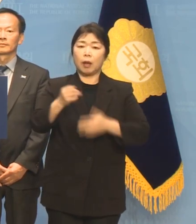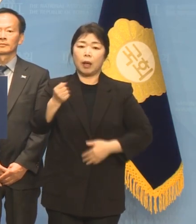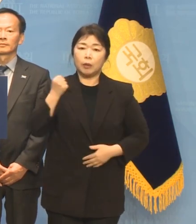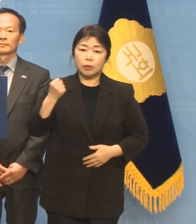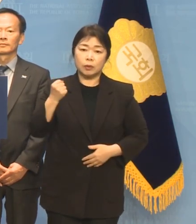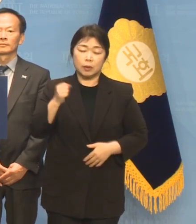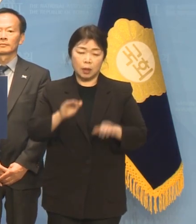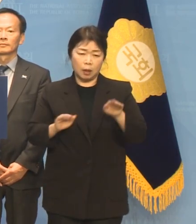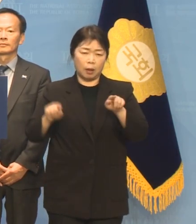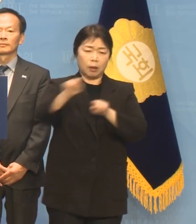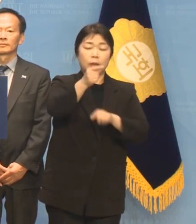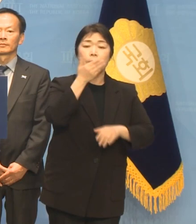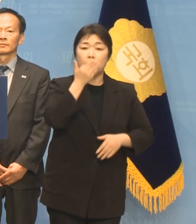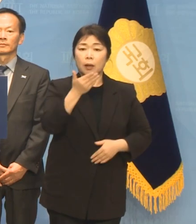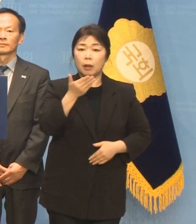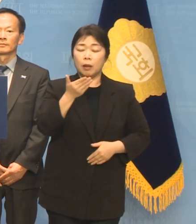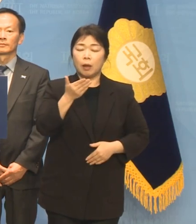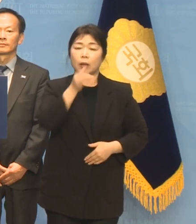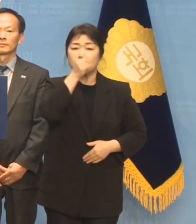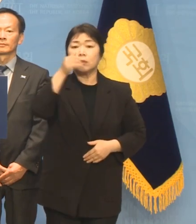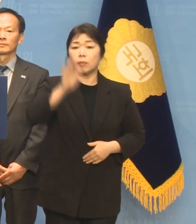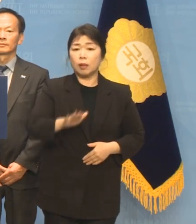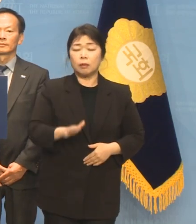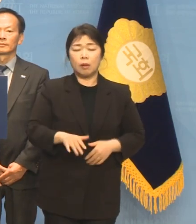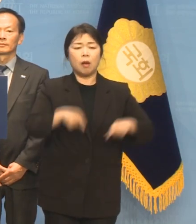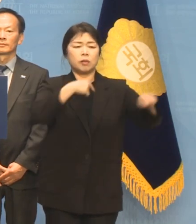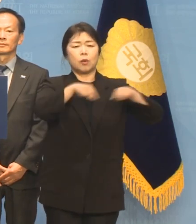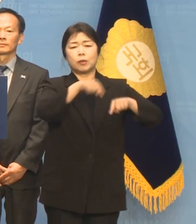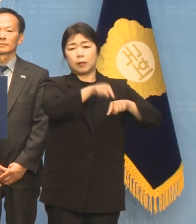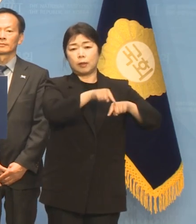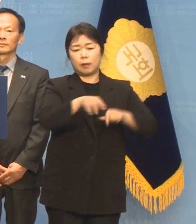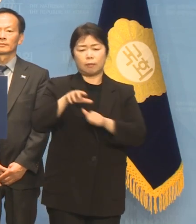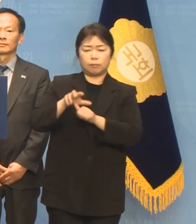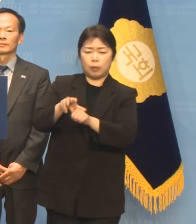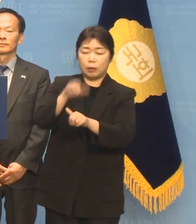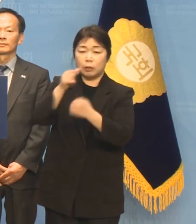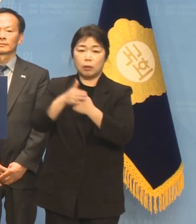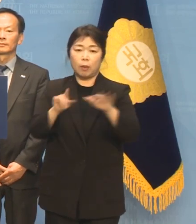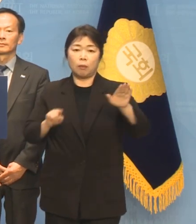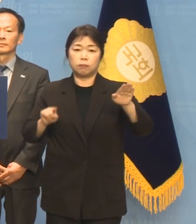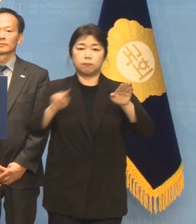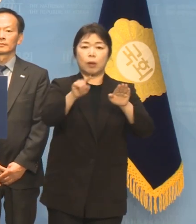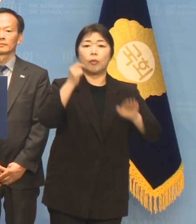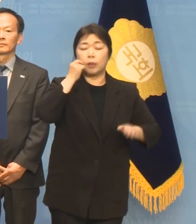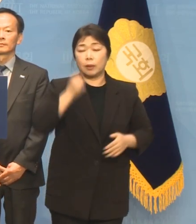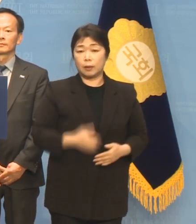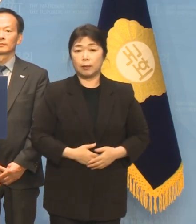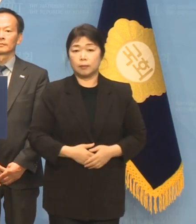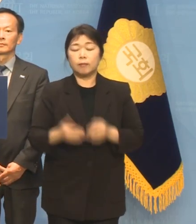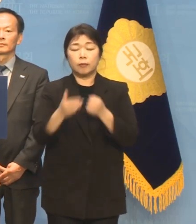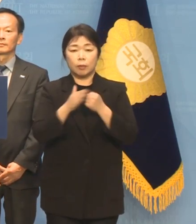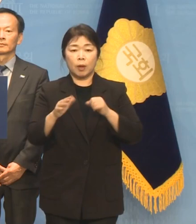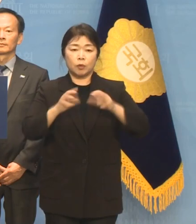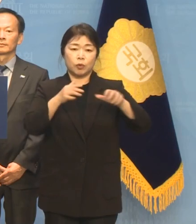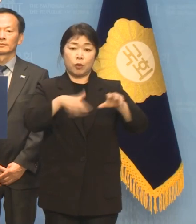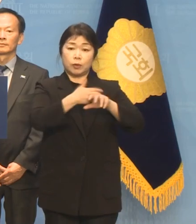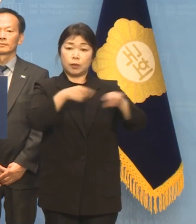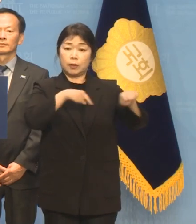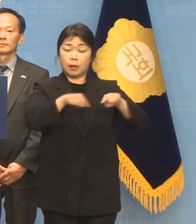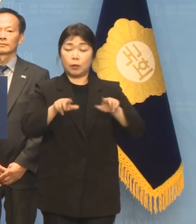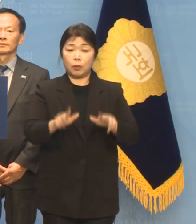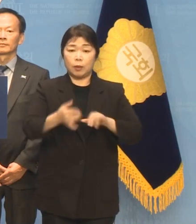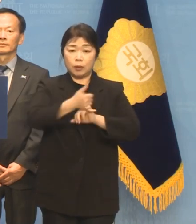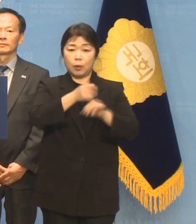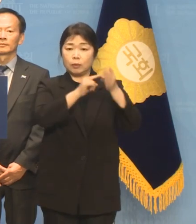그 진주화 엮어 실질적인 보배로 만들어내지 못하고 있는 현실입니다 조국 혁신당 오늘 공약에서